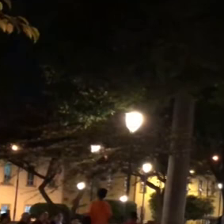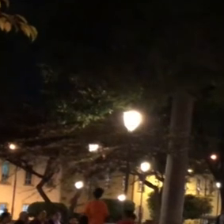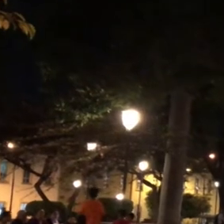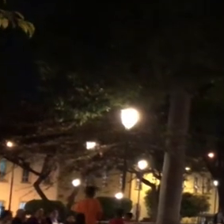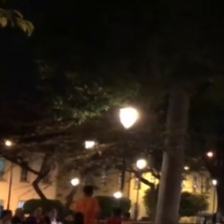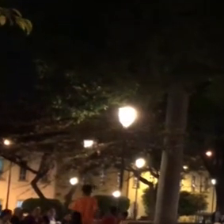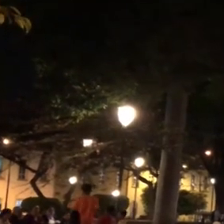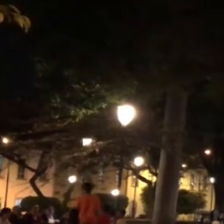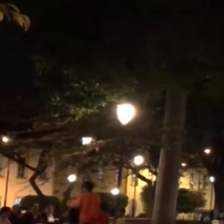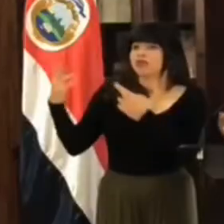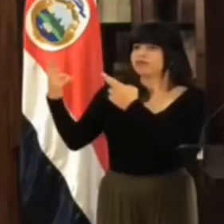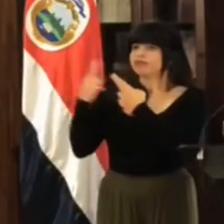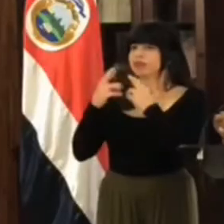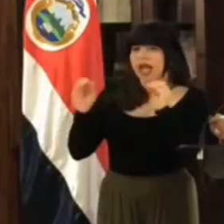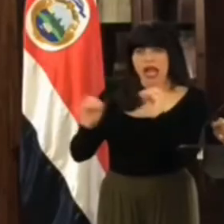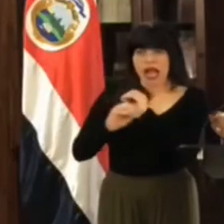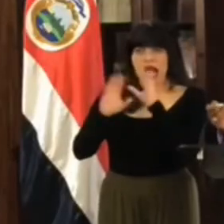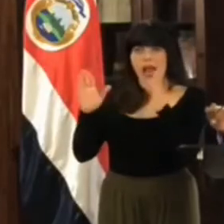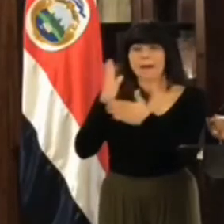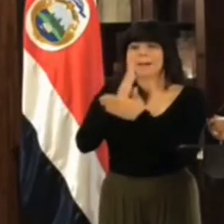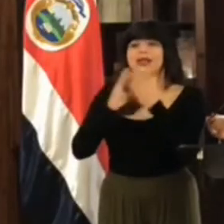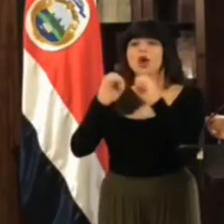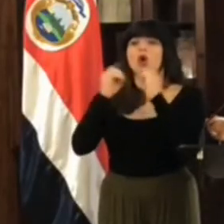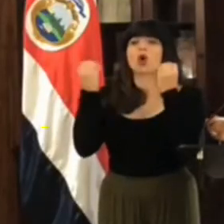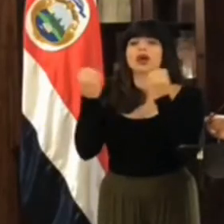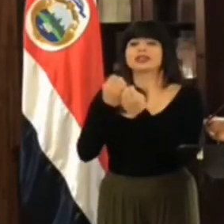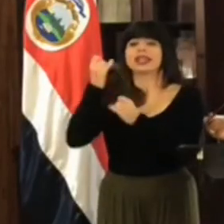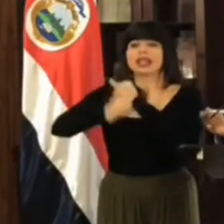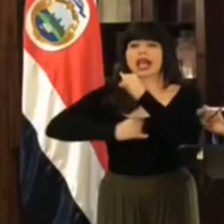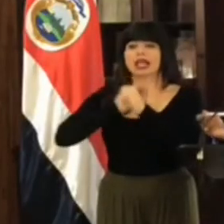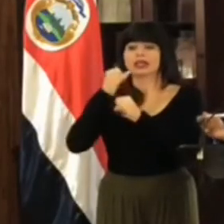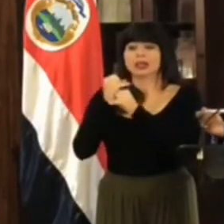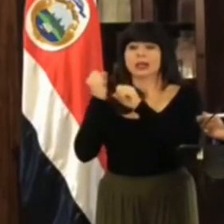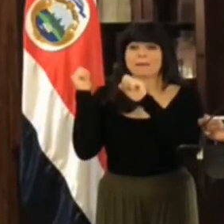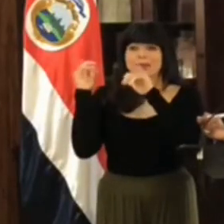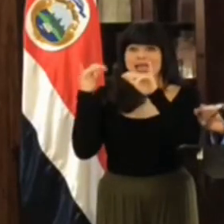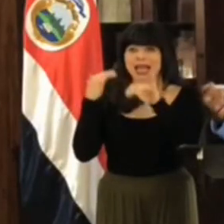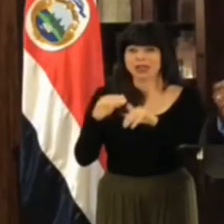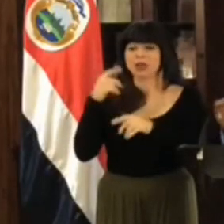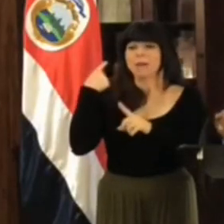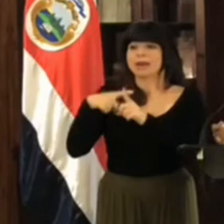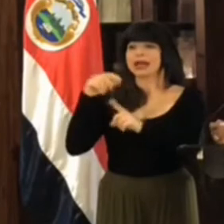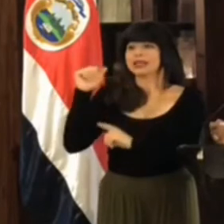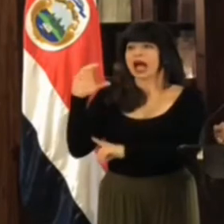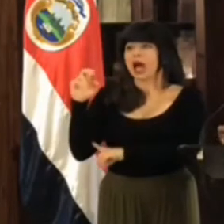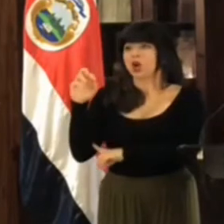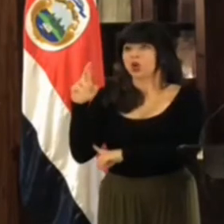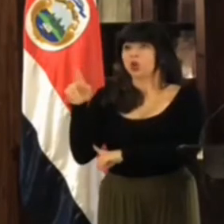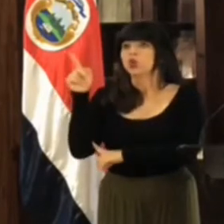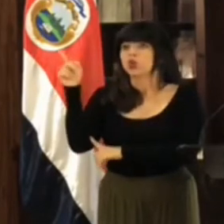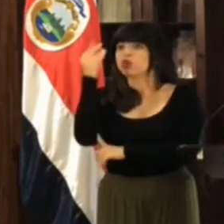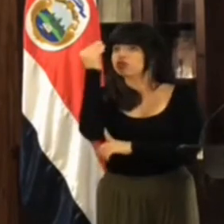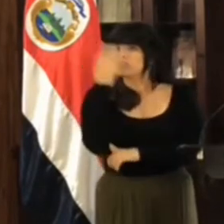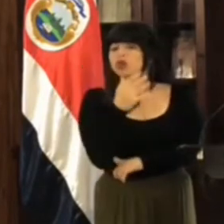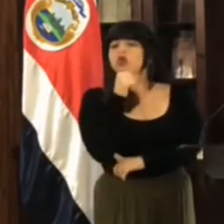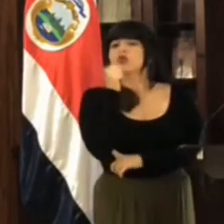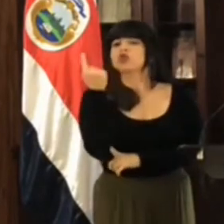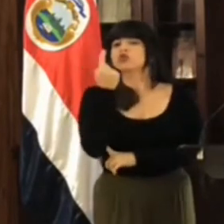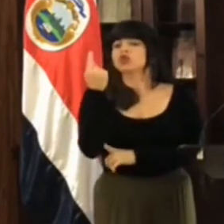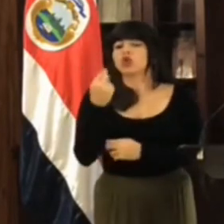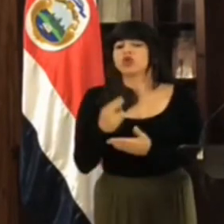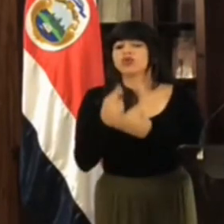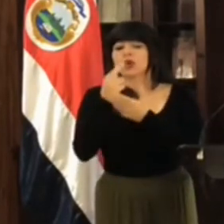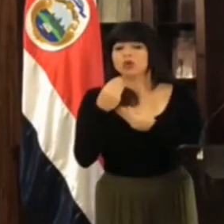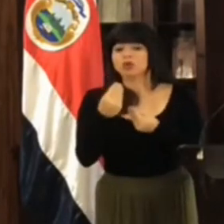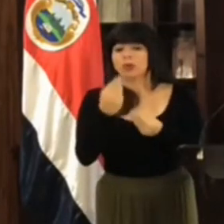una respuesta clarísima de parte de la Organización Internacional de las Migraciones y de ACNUR, quienes nos están facilitando no solo recursos para